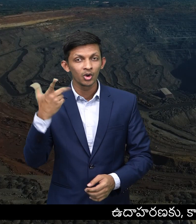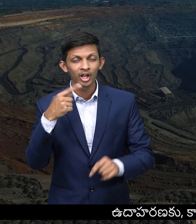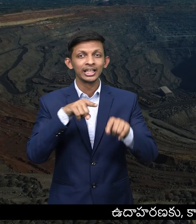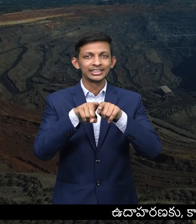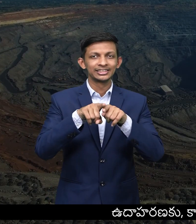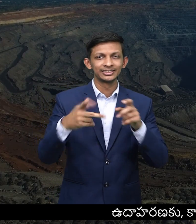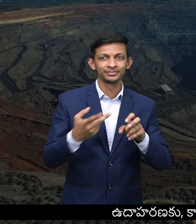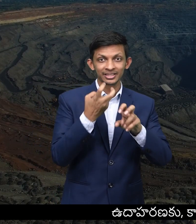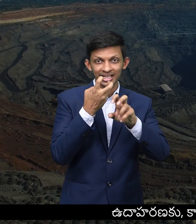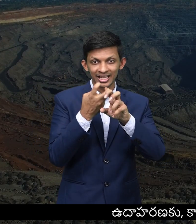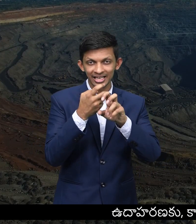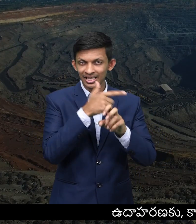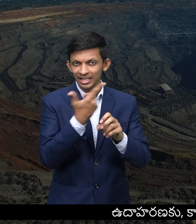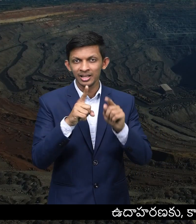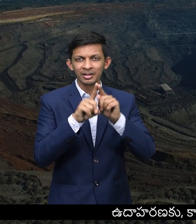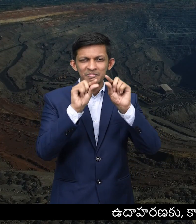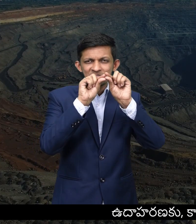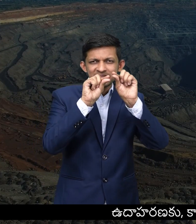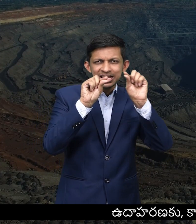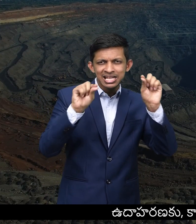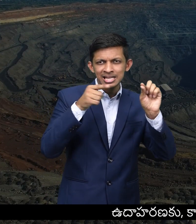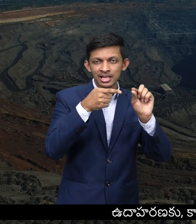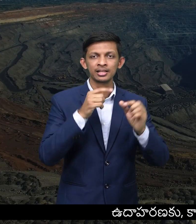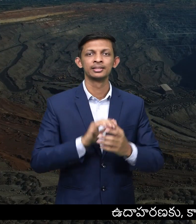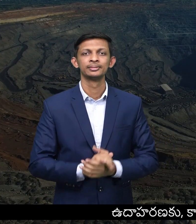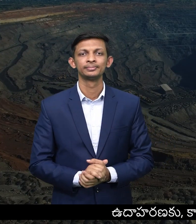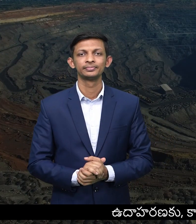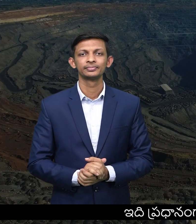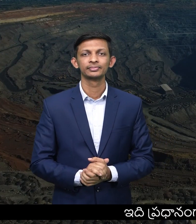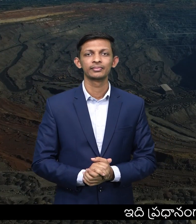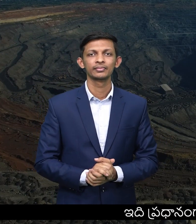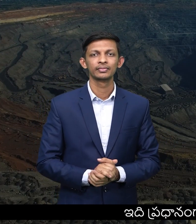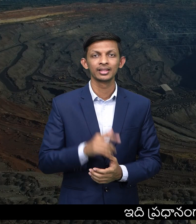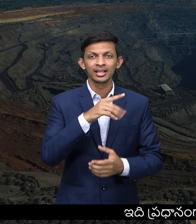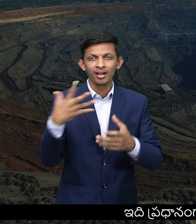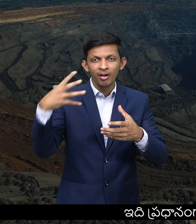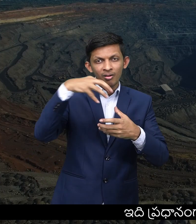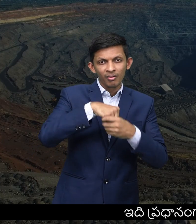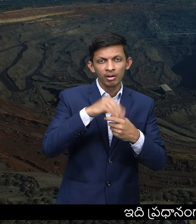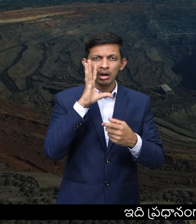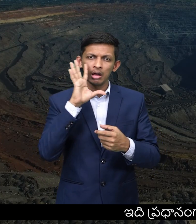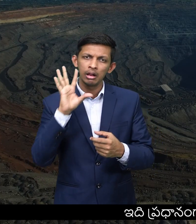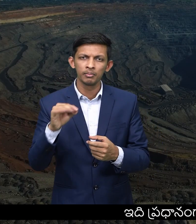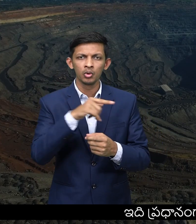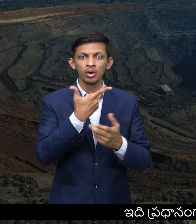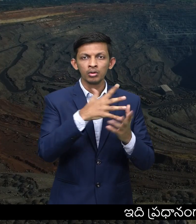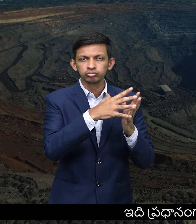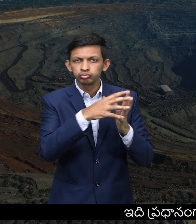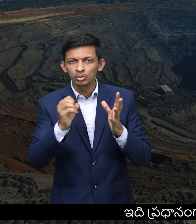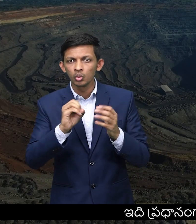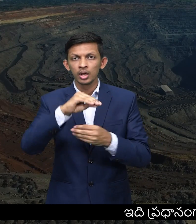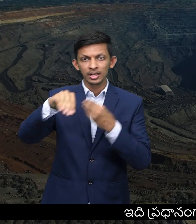ఉదాహరణకు క్యాసిటరైట్ ఒక టిన్ ధాతువు. ఇది ప్రధానంగా అయస్కాంత పదార్థం.